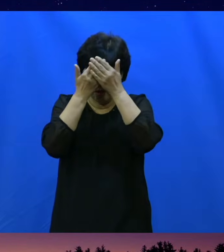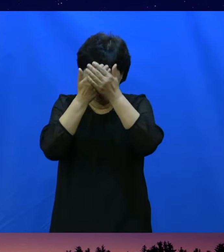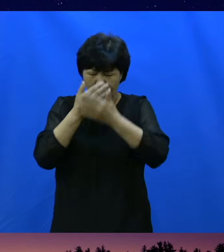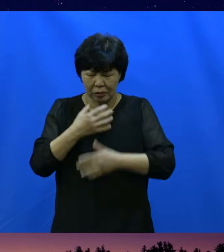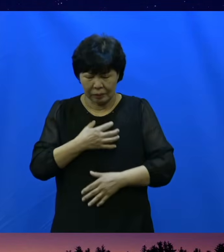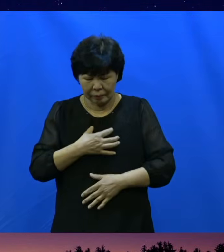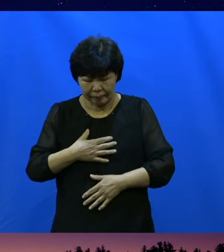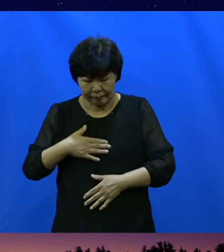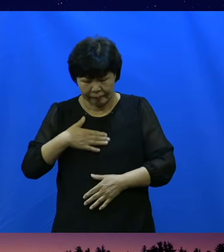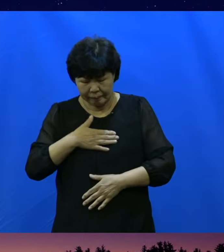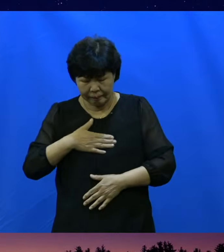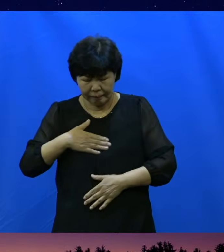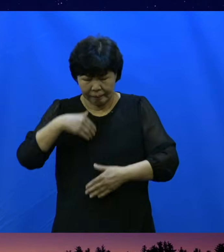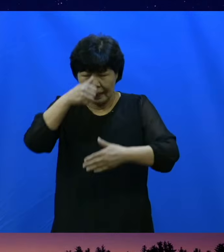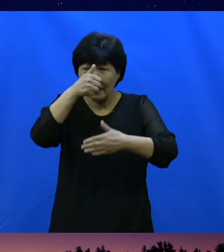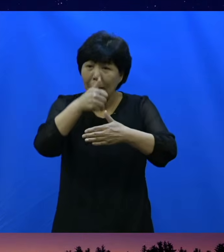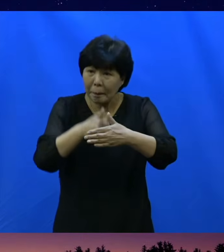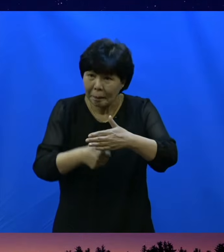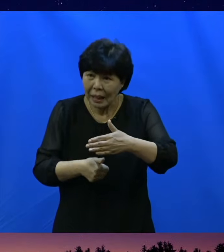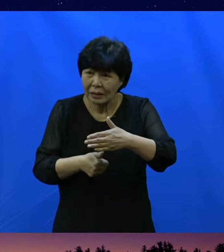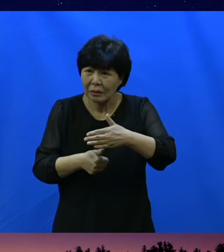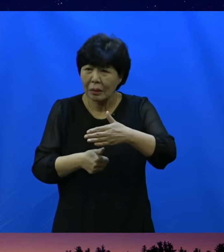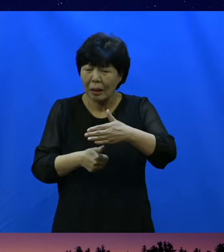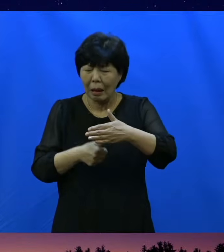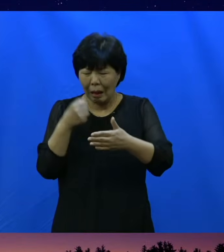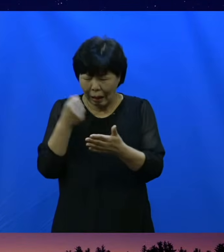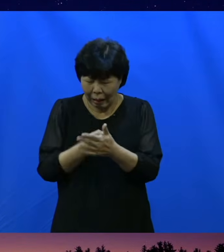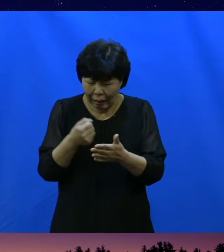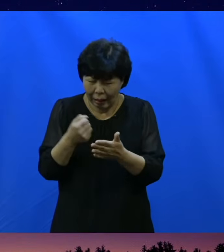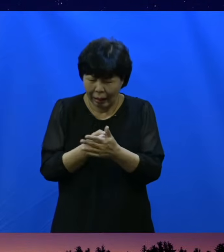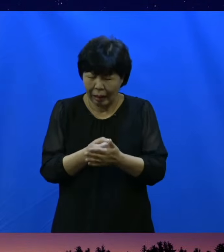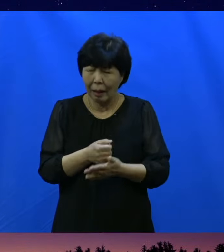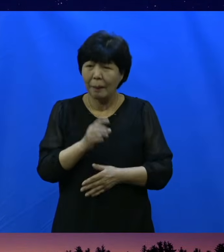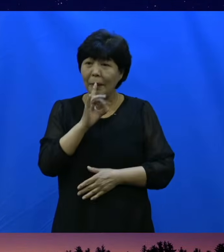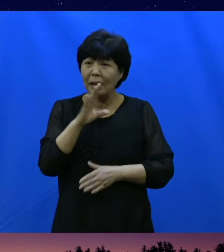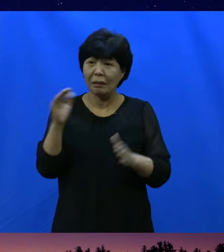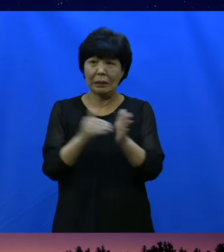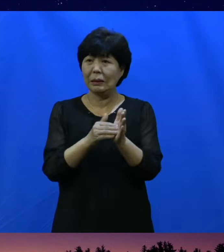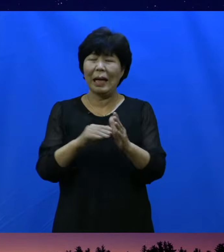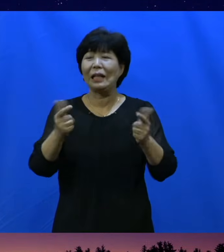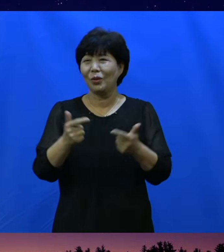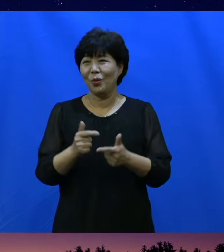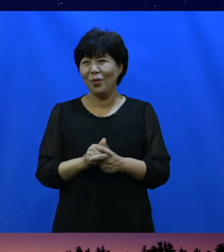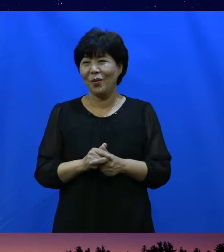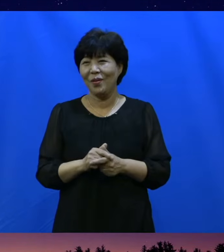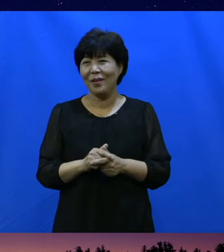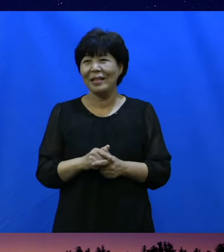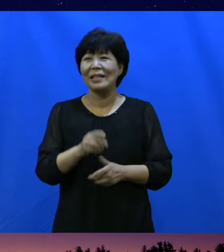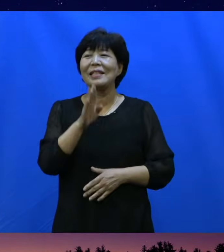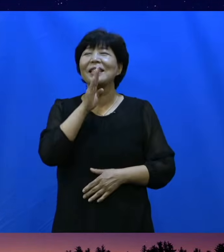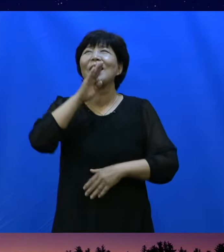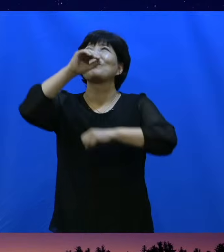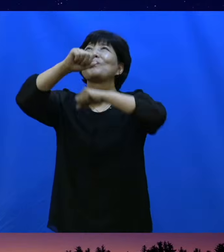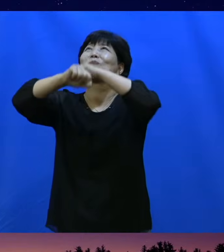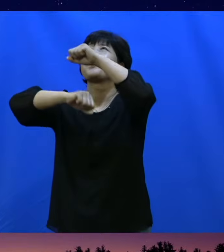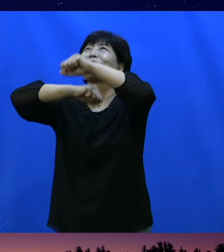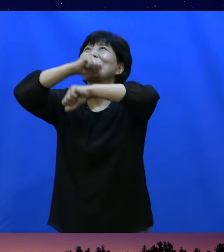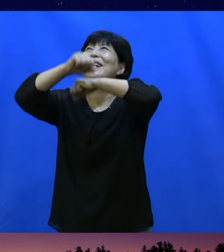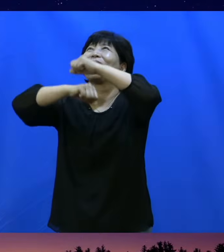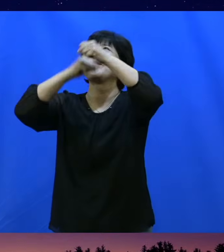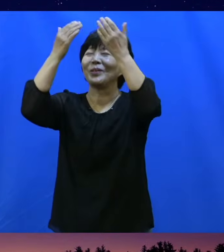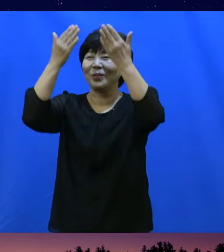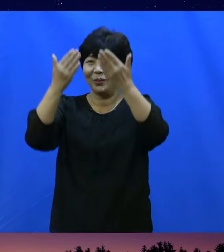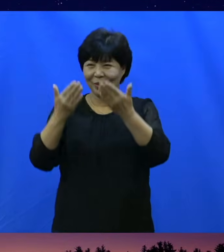몰아가게 하는 게 아니라 회개를 일으켜서 참된 자유를 주신다는 거예요. 너무 세게 때렸어요, 제가.